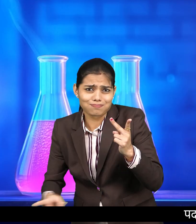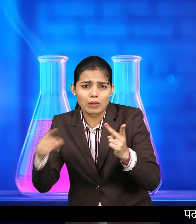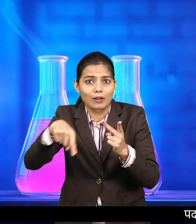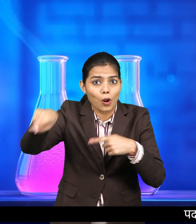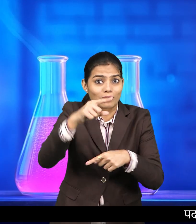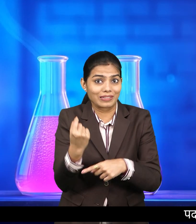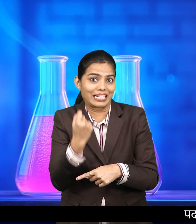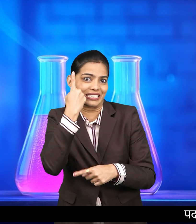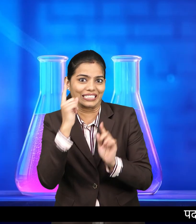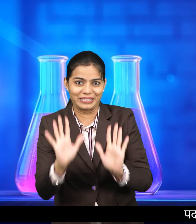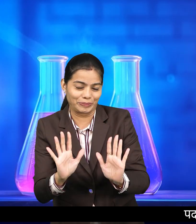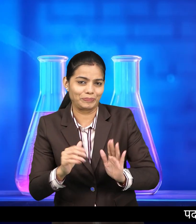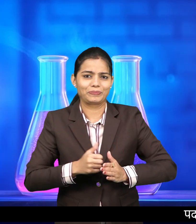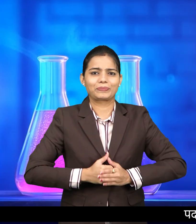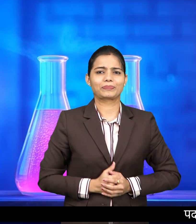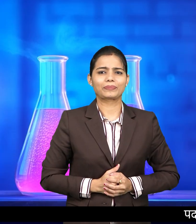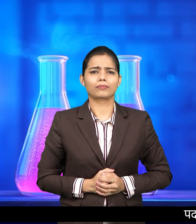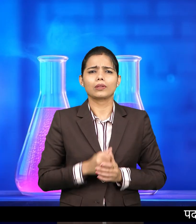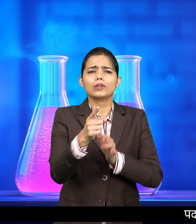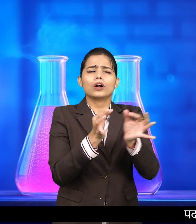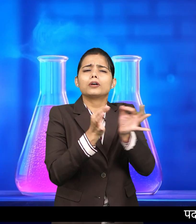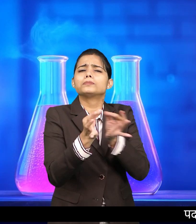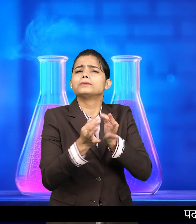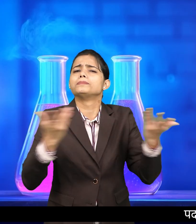पदार्थ मैटर को समझ पाएंगे।